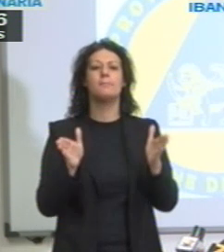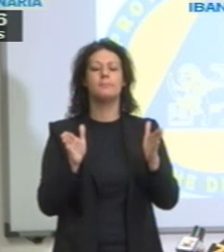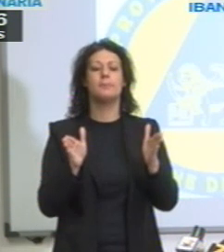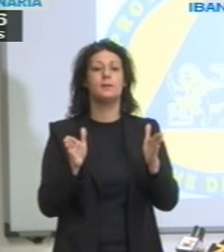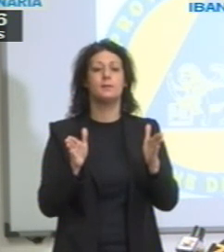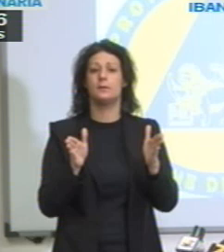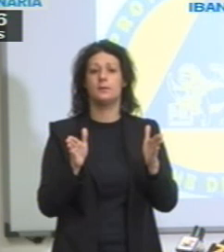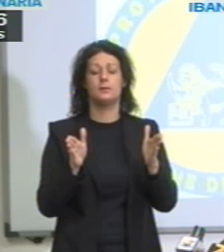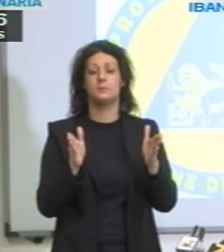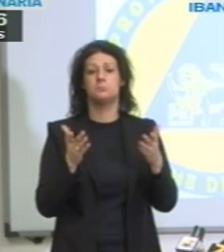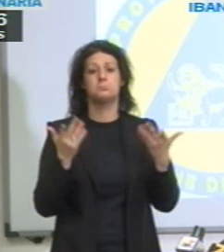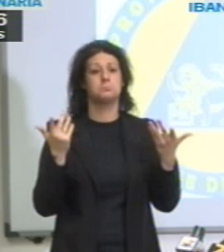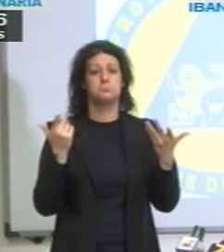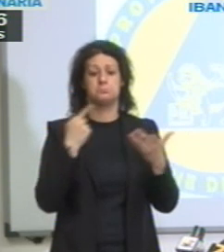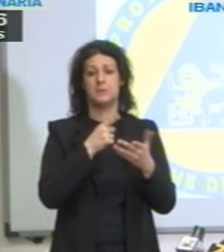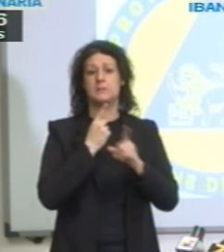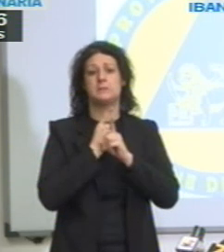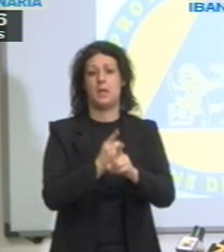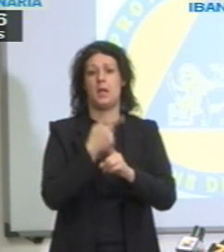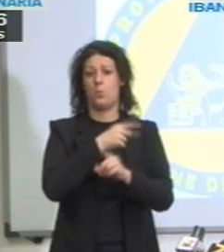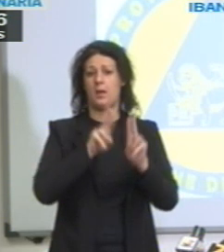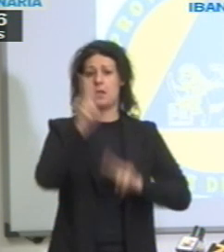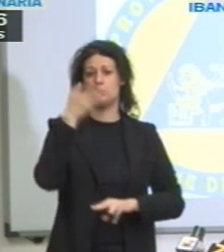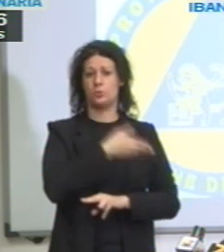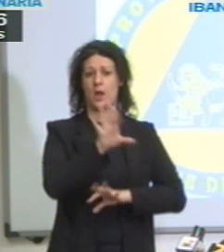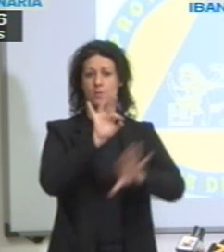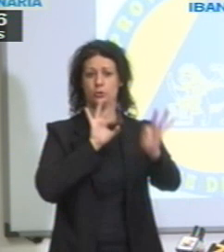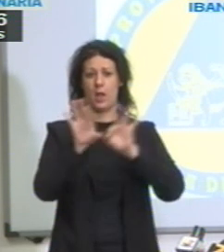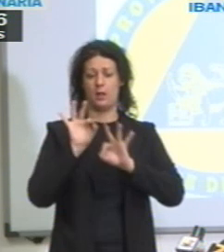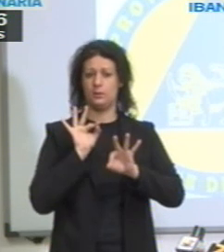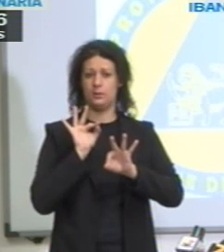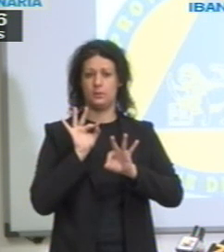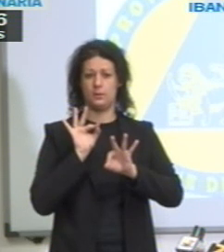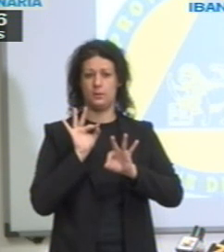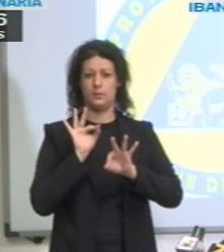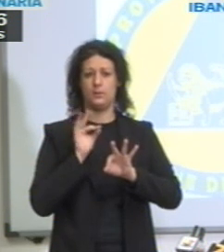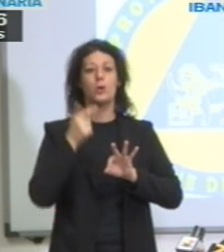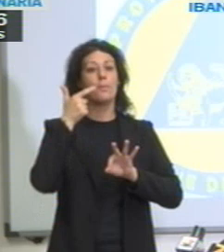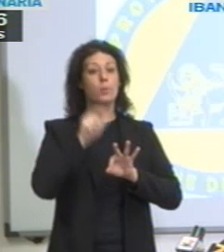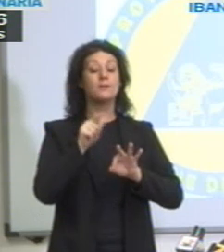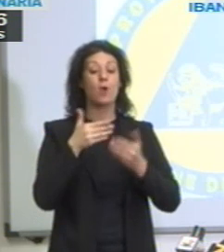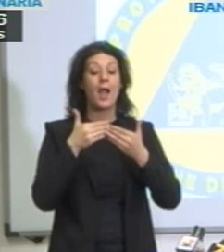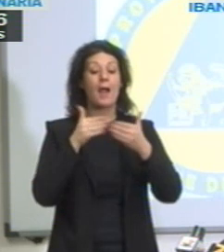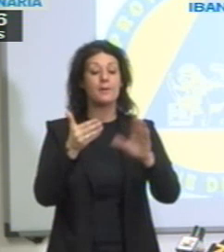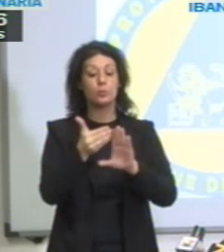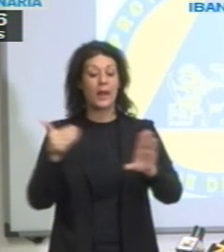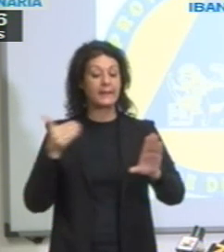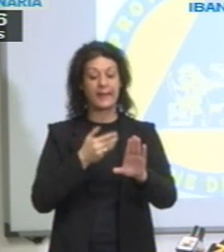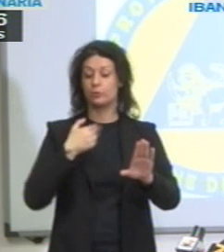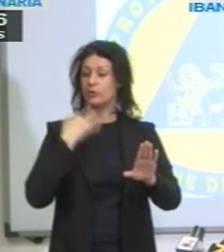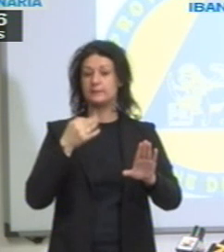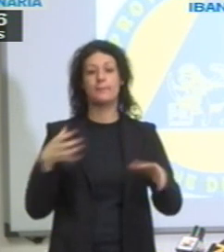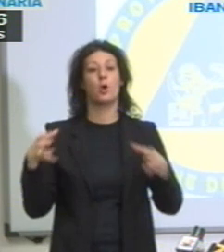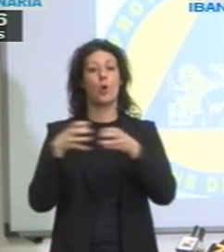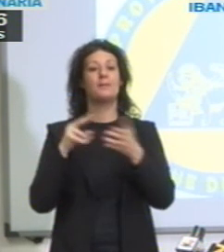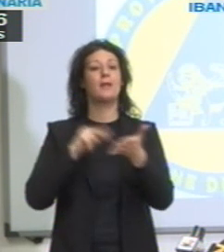poi le scelte nazionali, perché poi dietro c'è tutto il tema del comitato tecnico scientifico, per cui noi